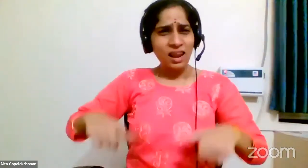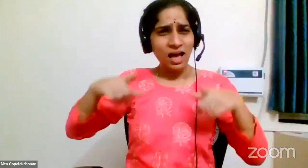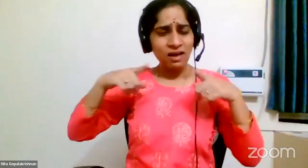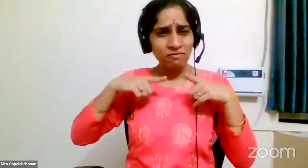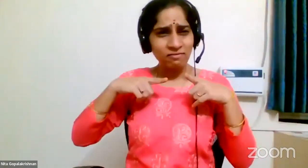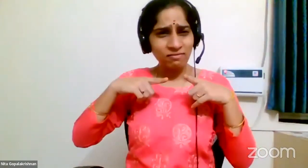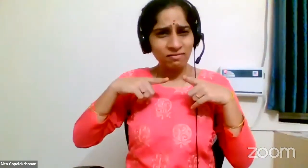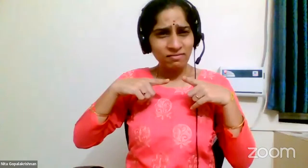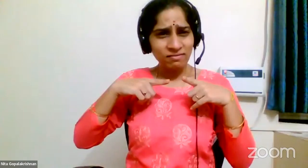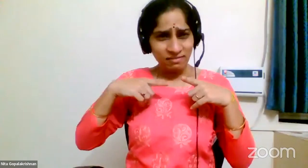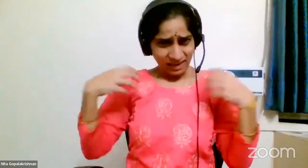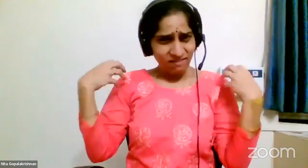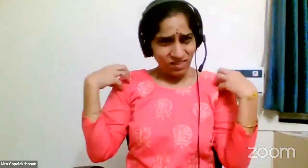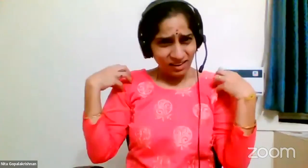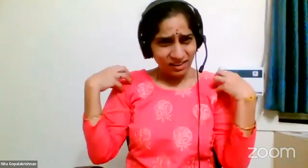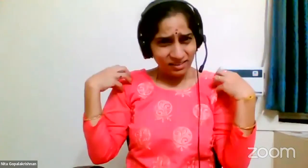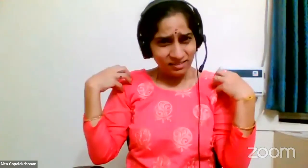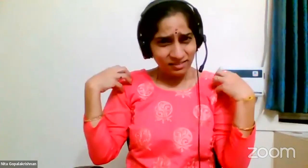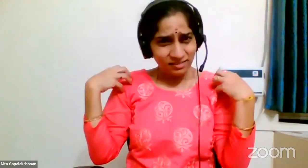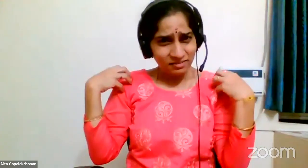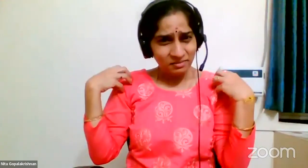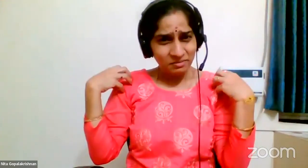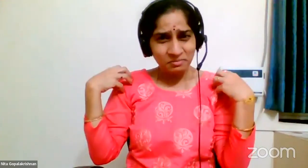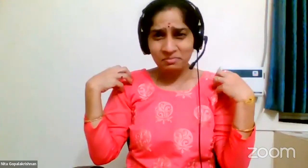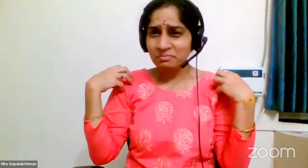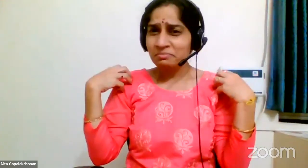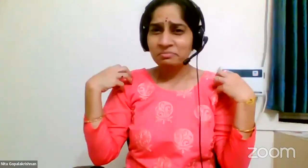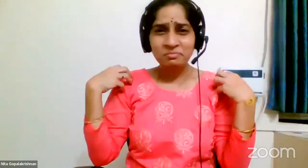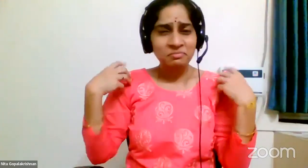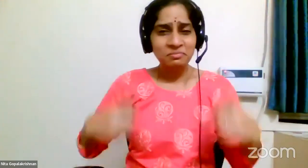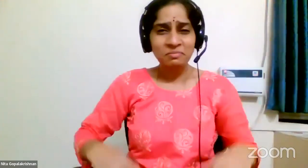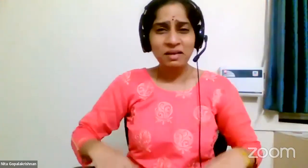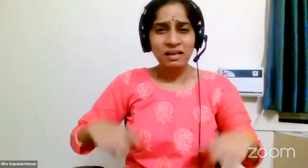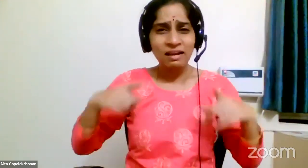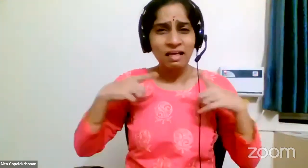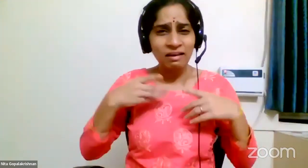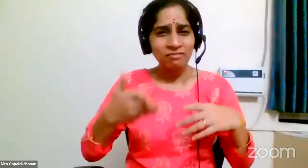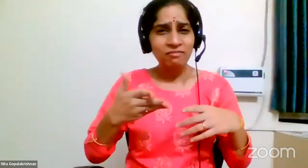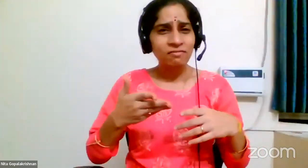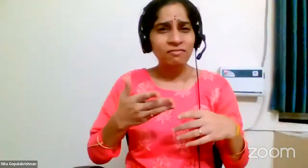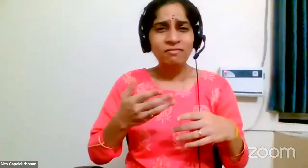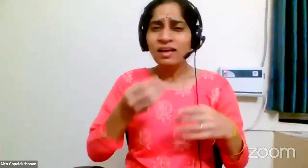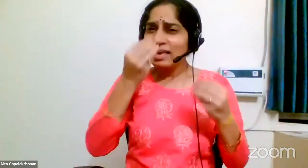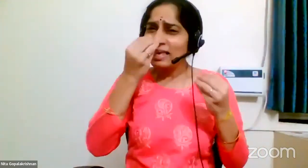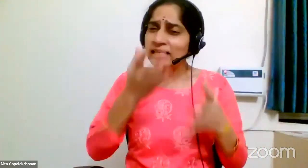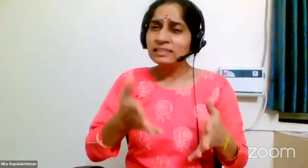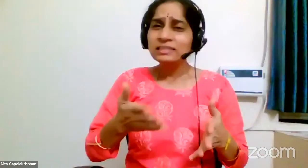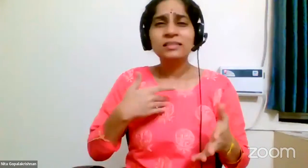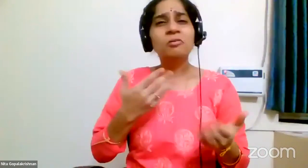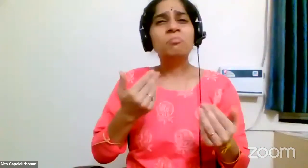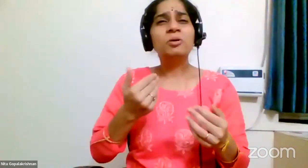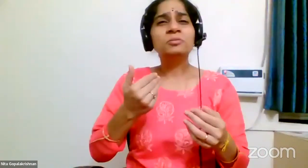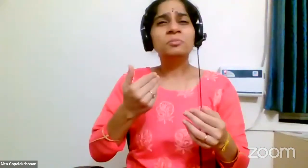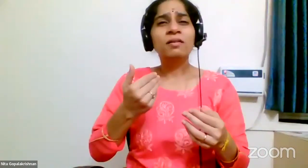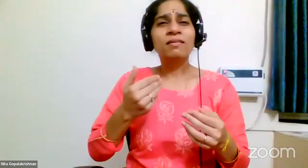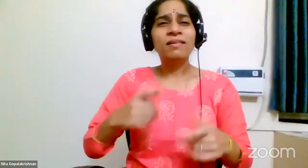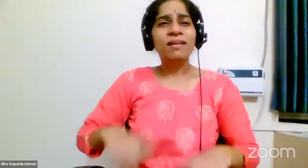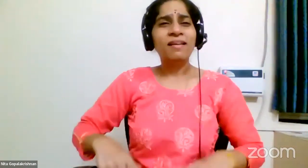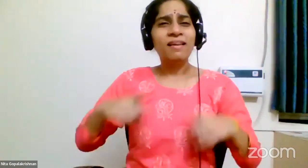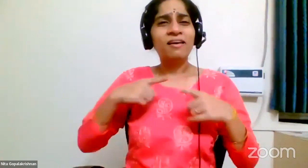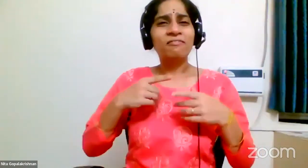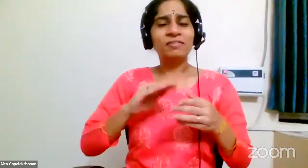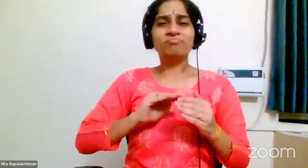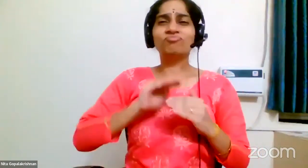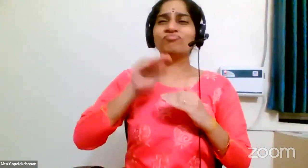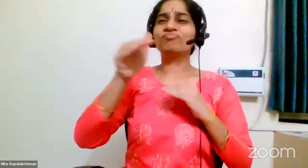ही वो संसार को, ये जो दुर्गम जिसको बताया गया, जिसको लांग पाना बहुत कठिन है,